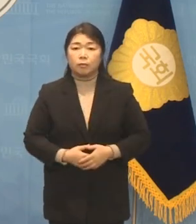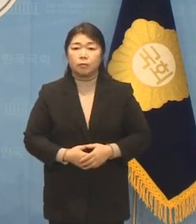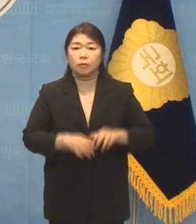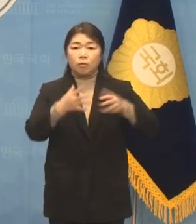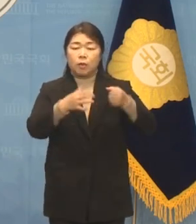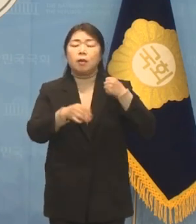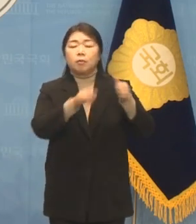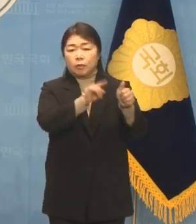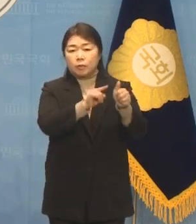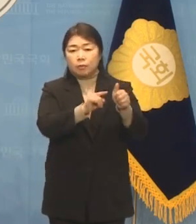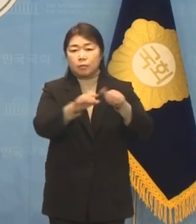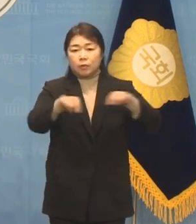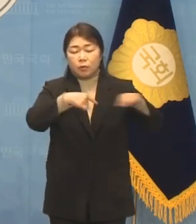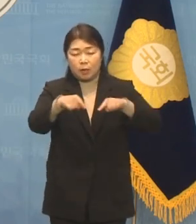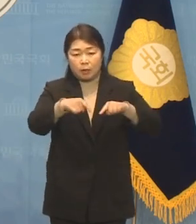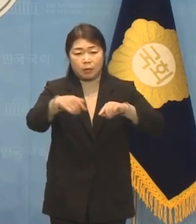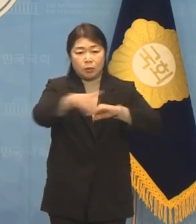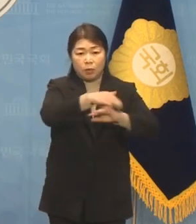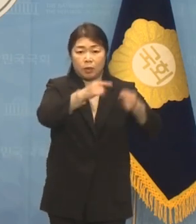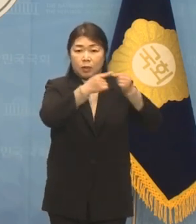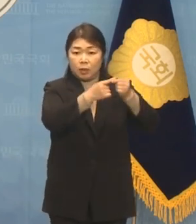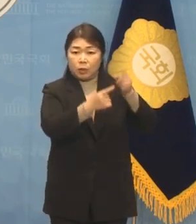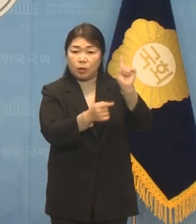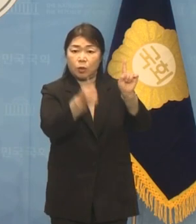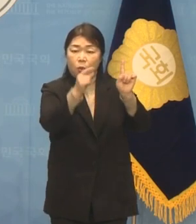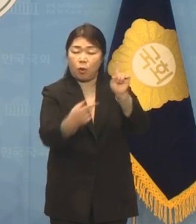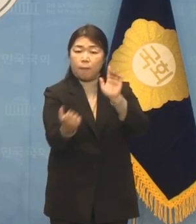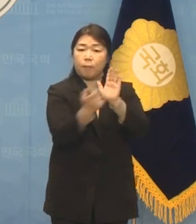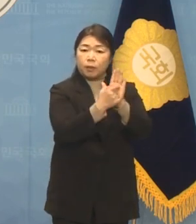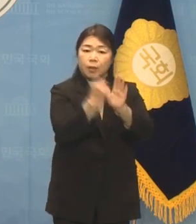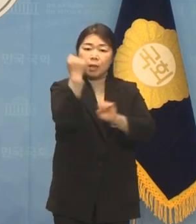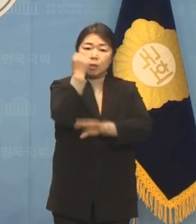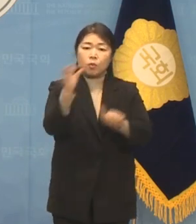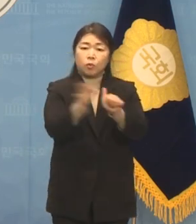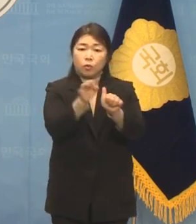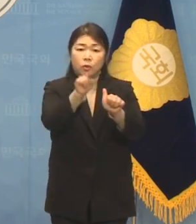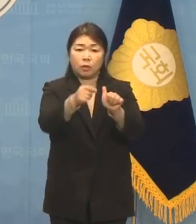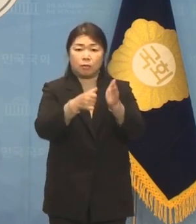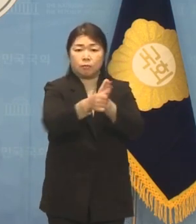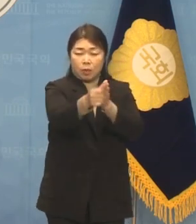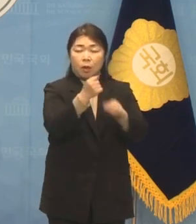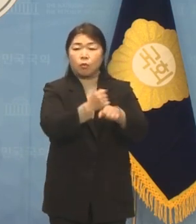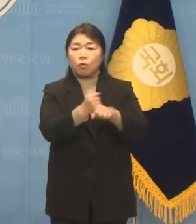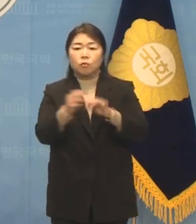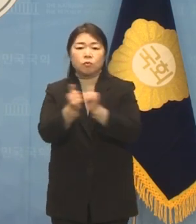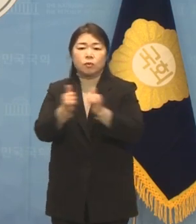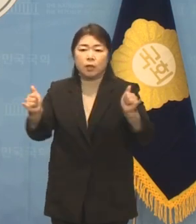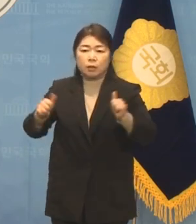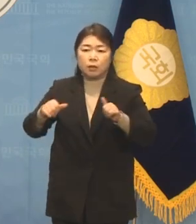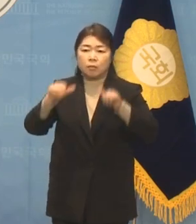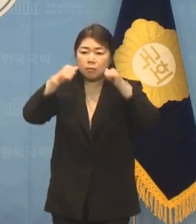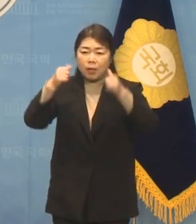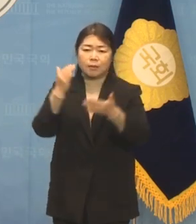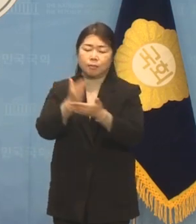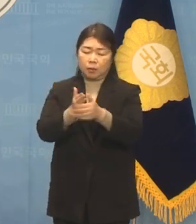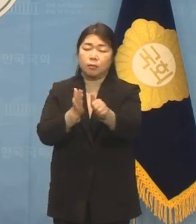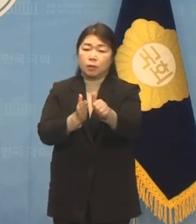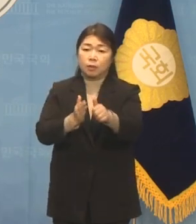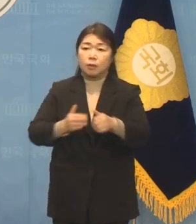국민의힘은 정강정책 1호에 버젓이 적힌 기본소득부터 삭제해서 국민 기만을